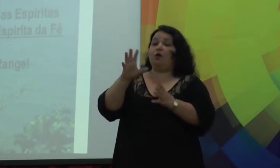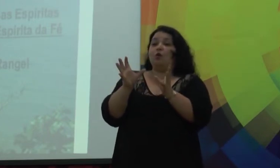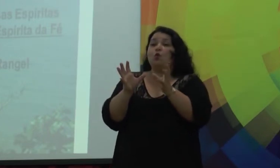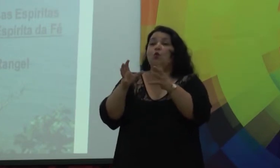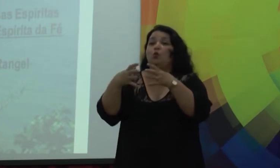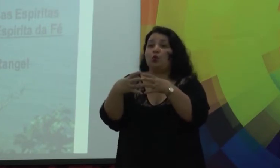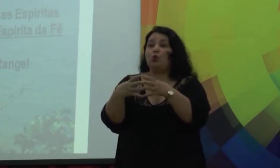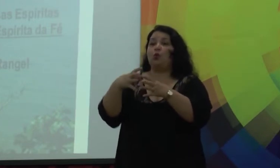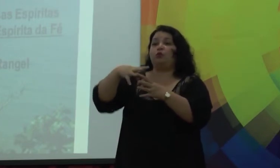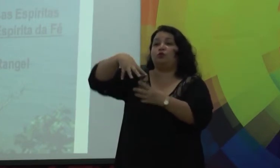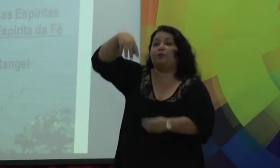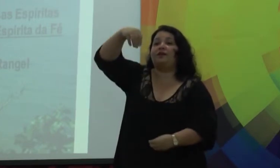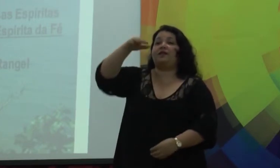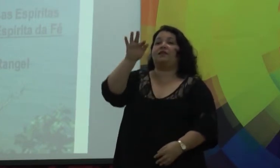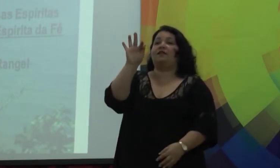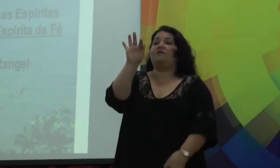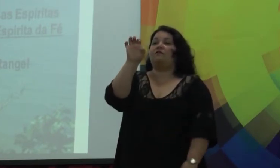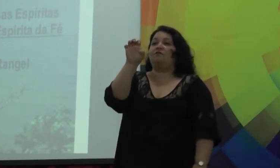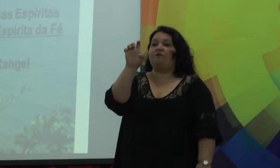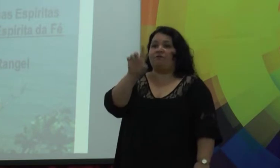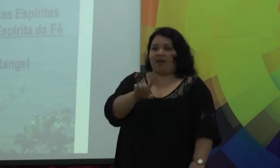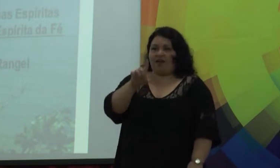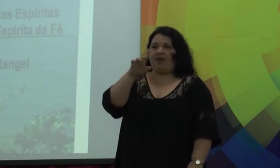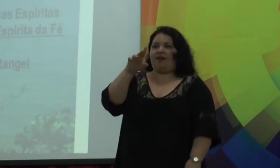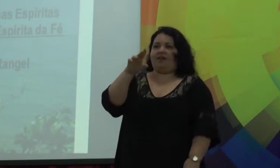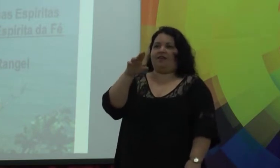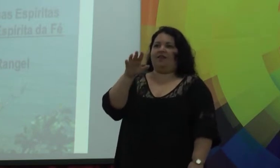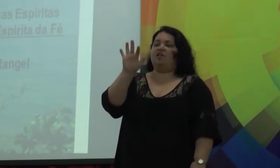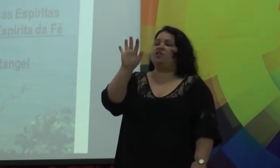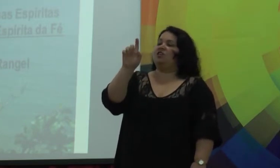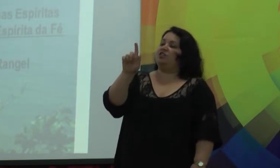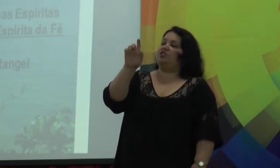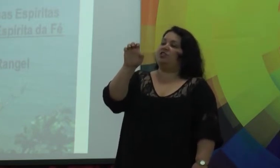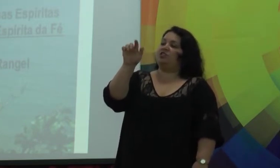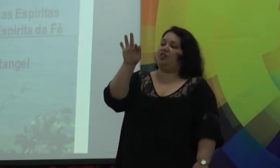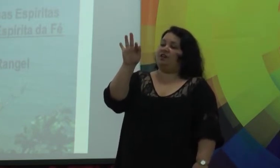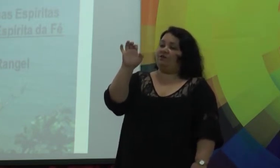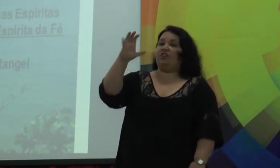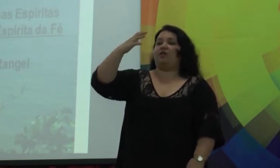da Fé em Niterói, com o trabalho que lá é